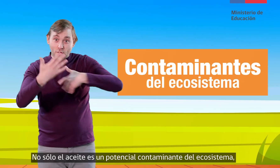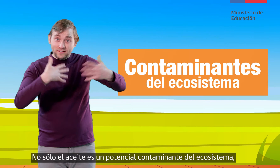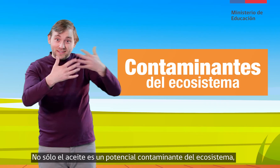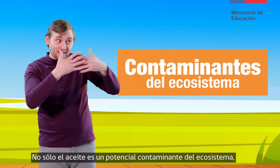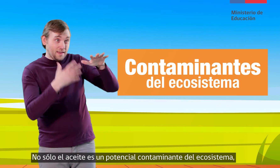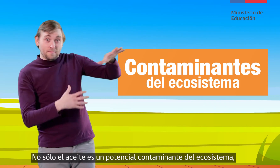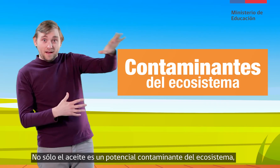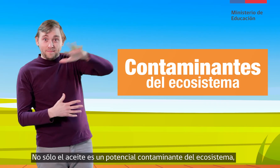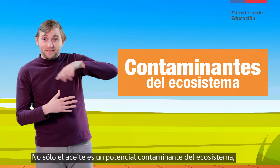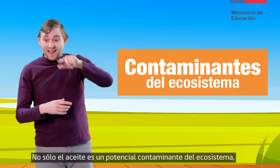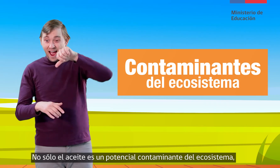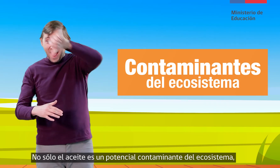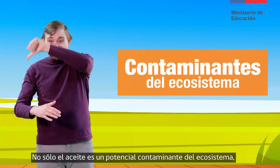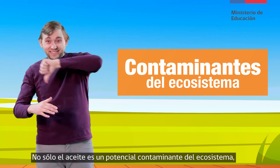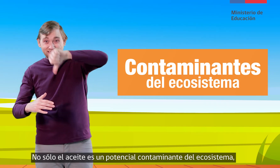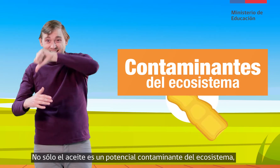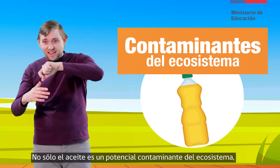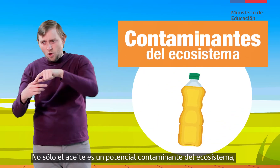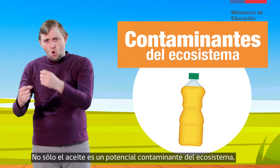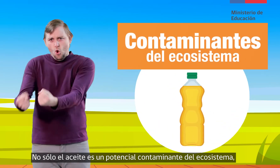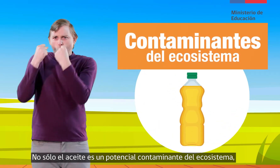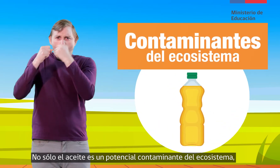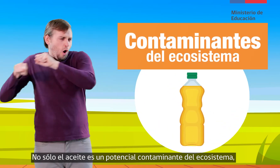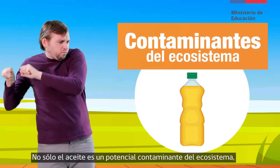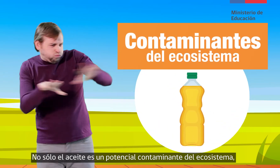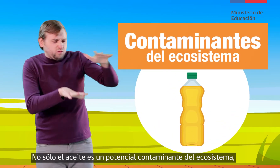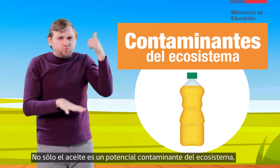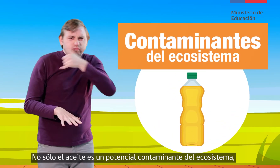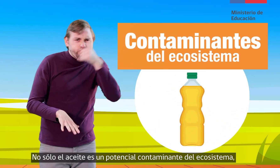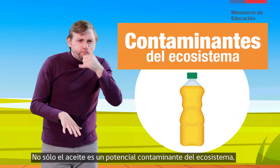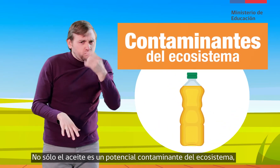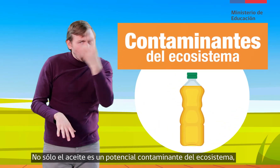No solo el aceite es un potencial contaminante del ecosistema.